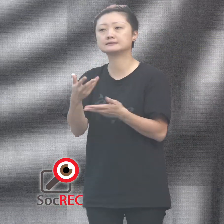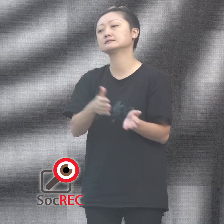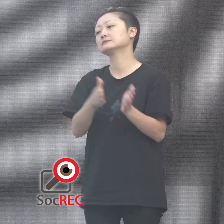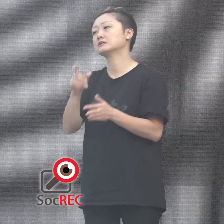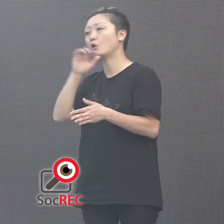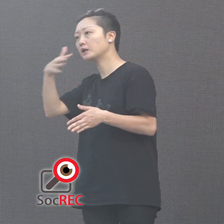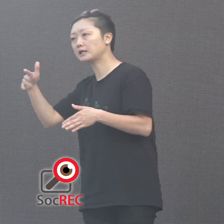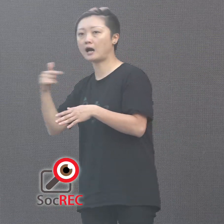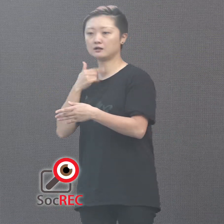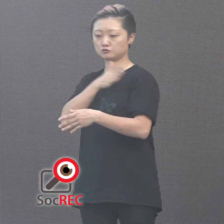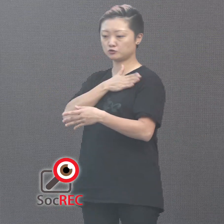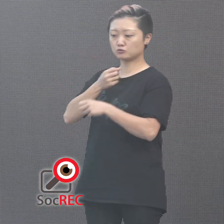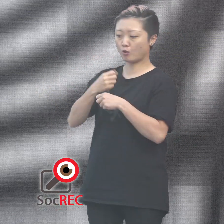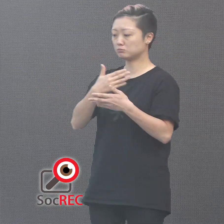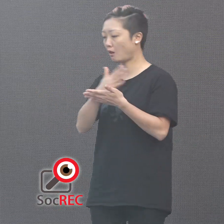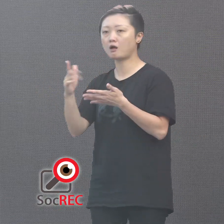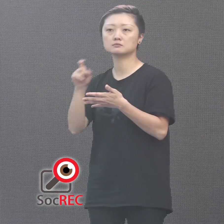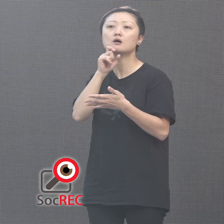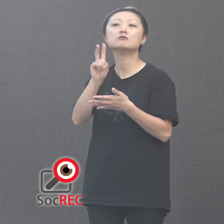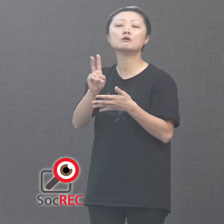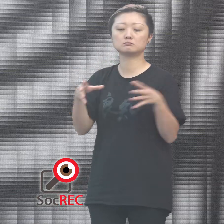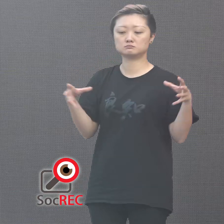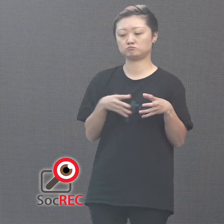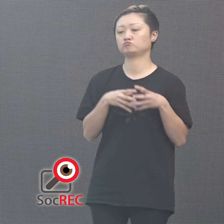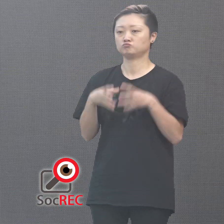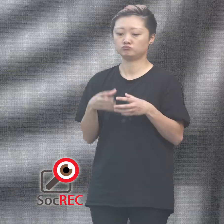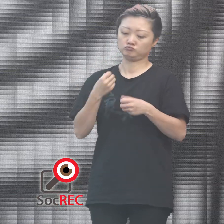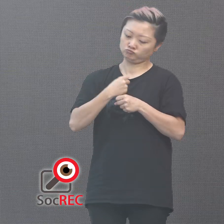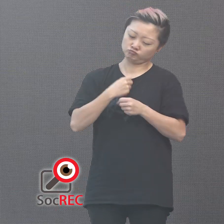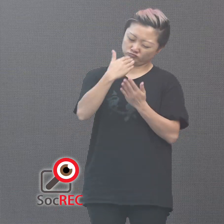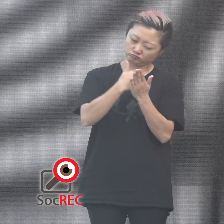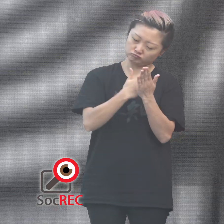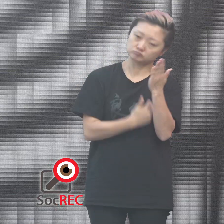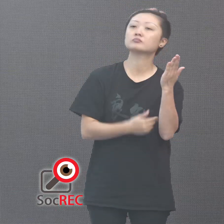咧，亦都交咗一份係喺上